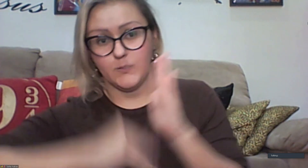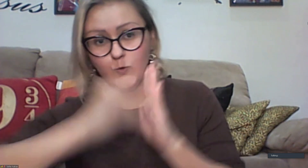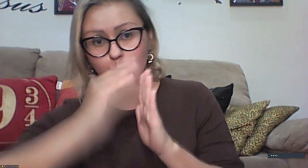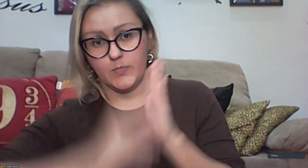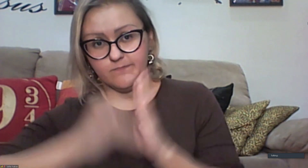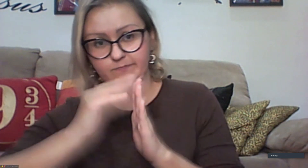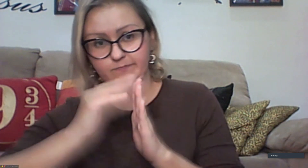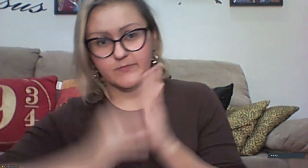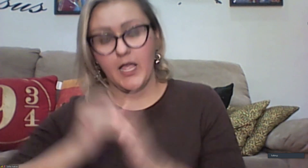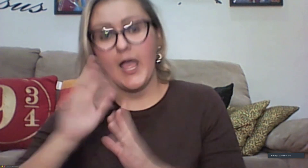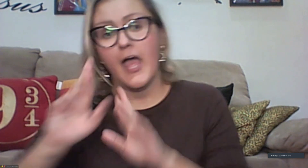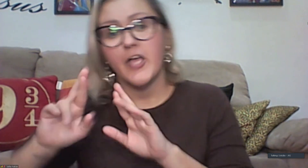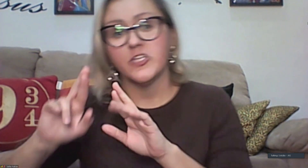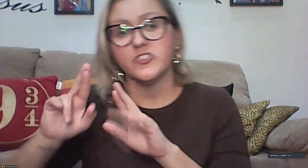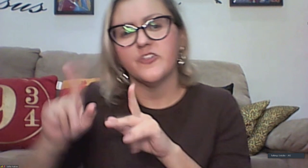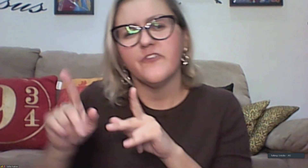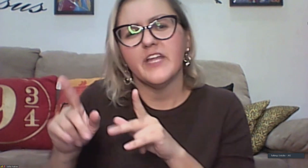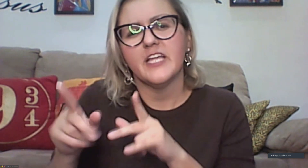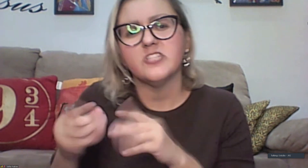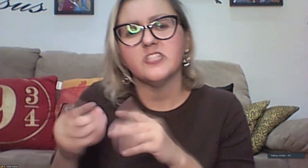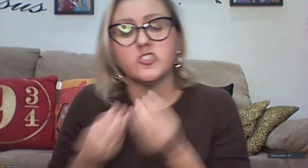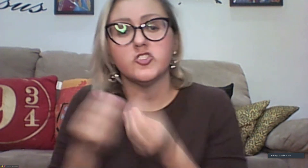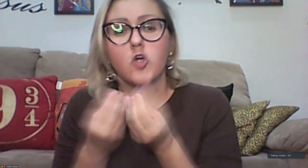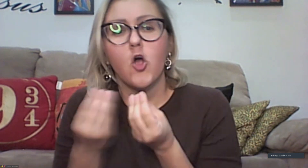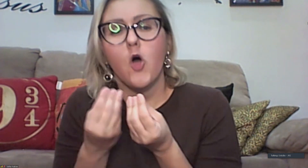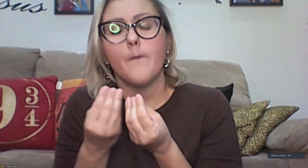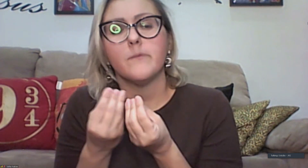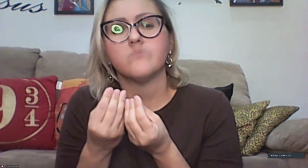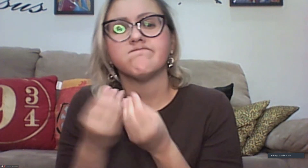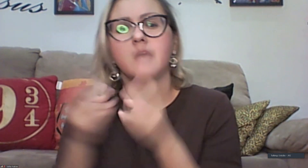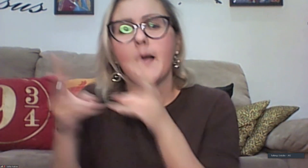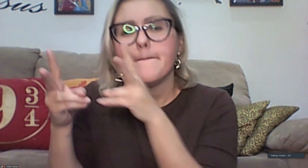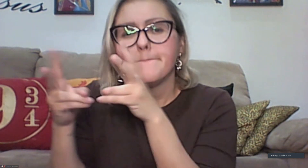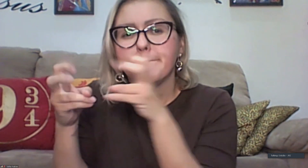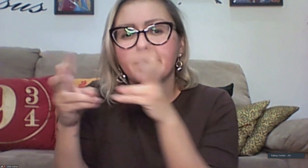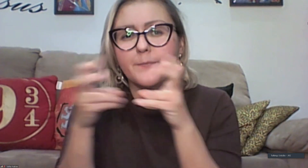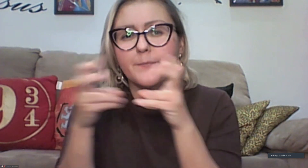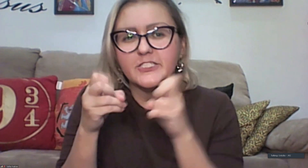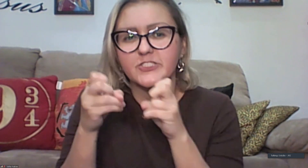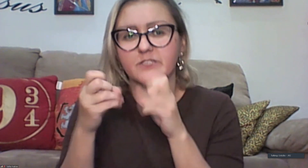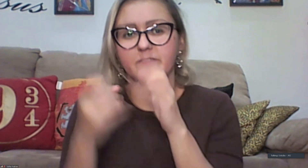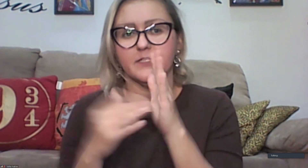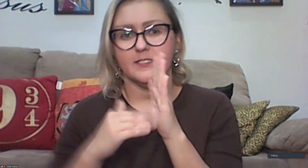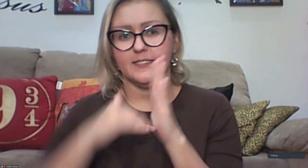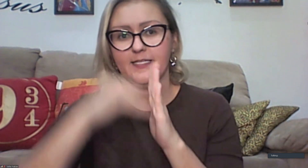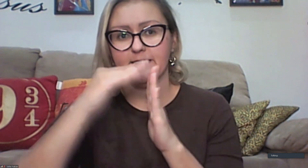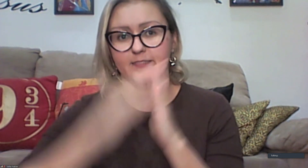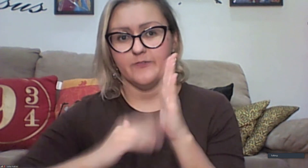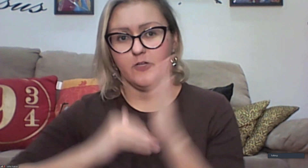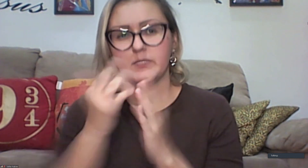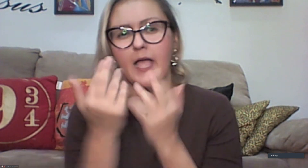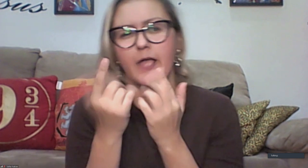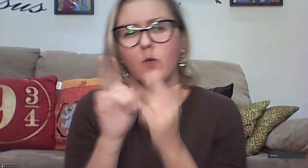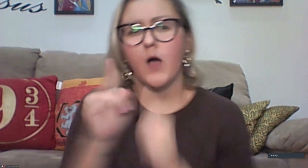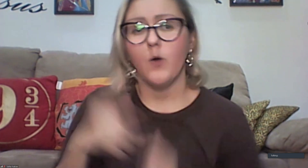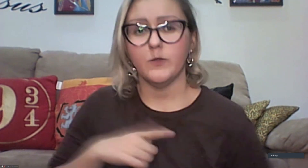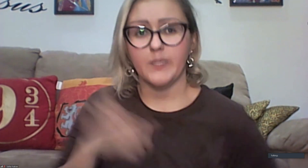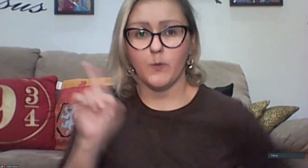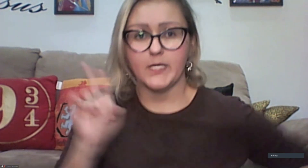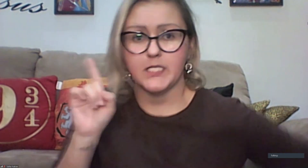pinturas, arte, mas de uma maneira diferenciada. Como? Você tem que olhar e perceber. Eu tenho algumas pinturas aqui, eu